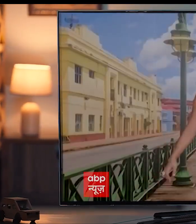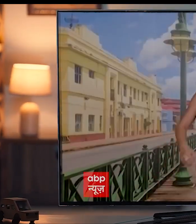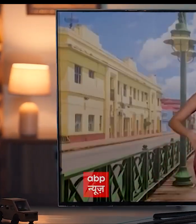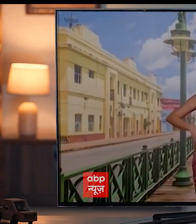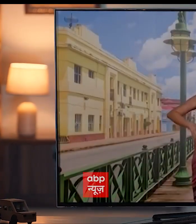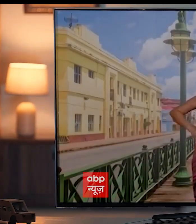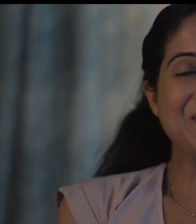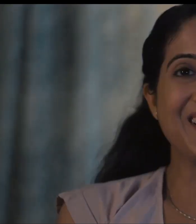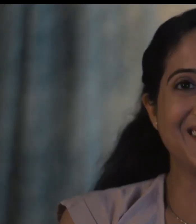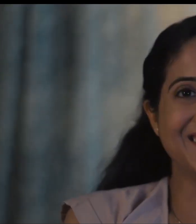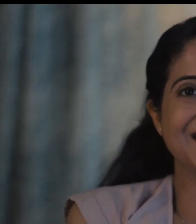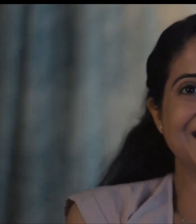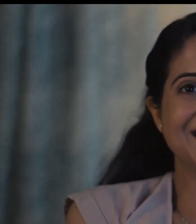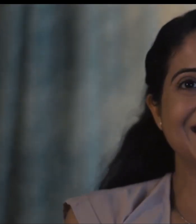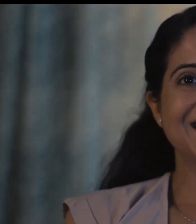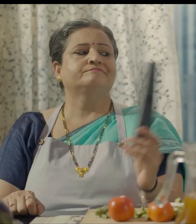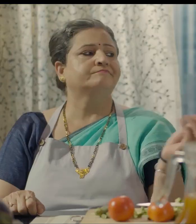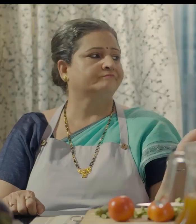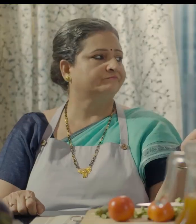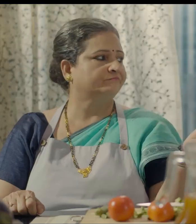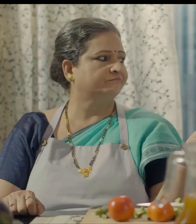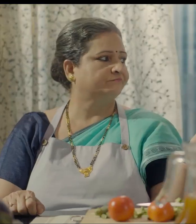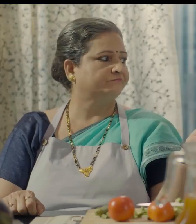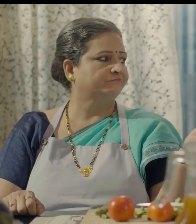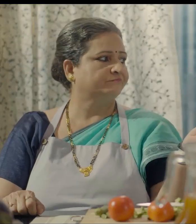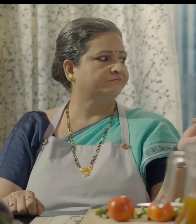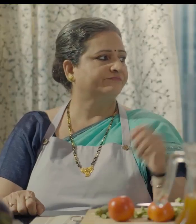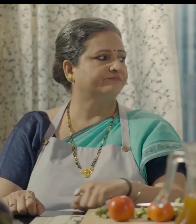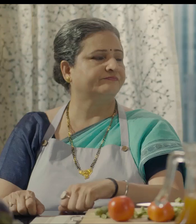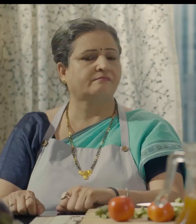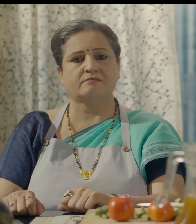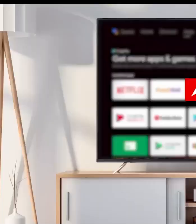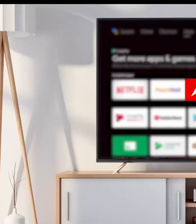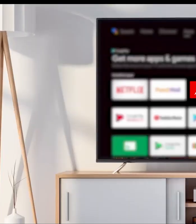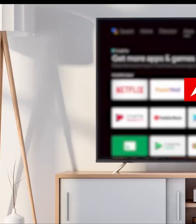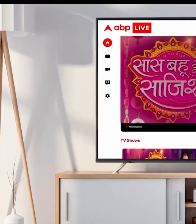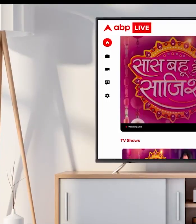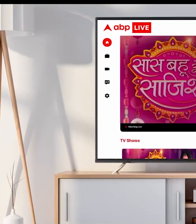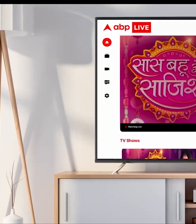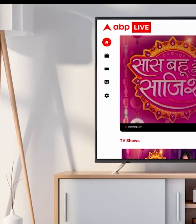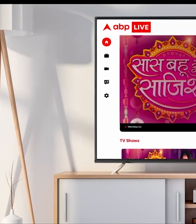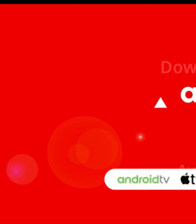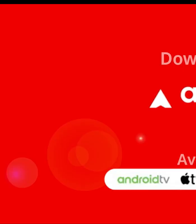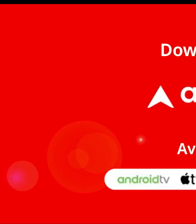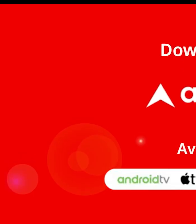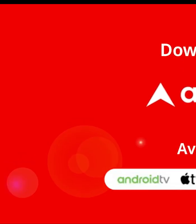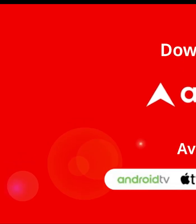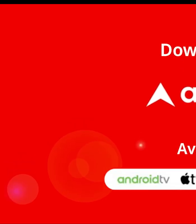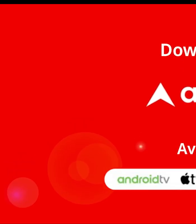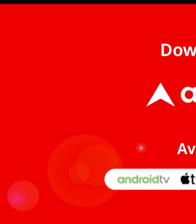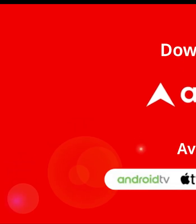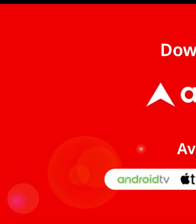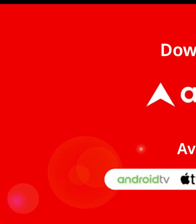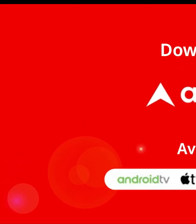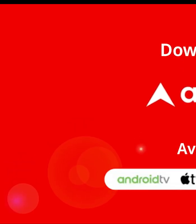फ्री टाइम पे ऑन इनकी तरह आप भी देखें अपना फेवरेट शो अपने टाइम पर और डाउनलोड कीजिए एबीपी लाइव